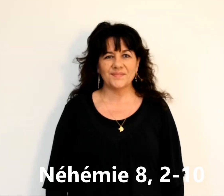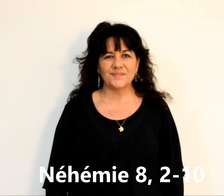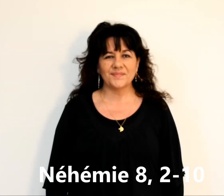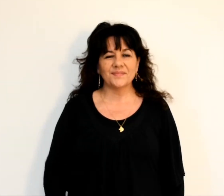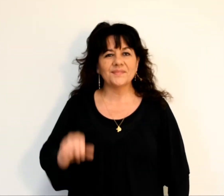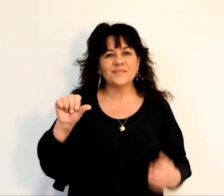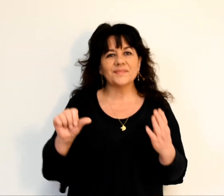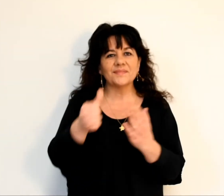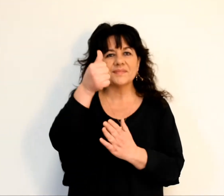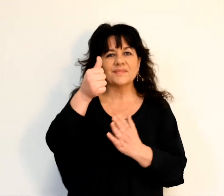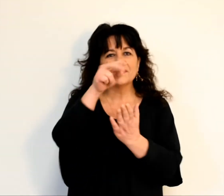Première lecture.